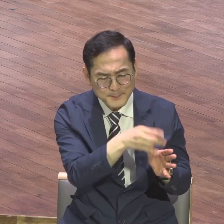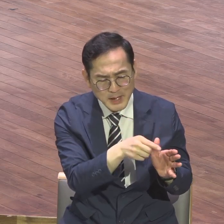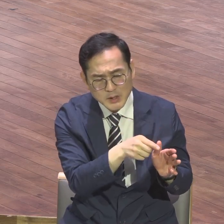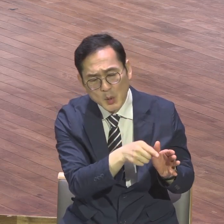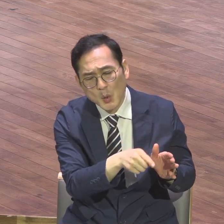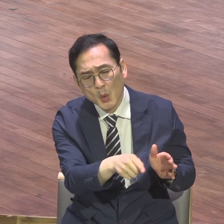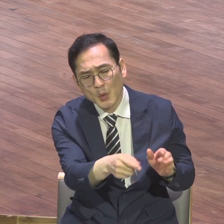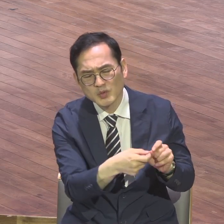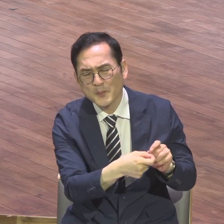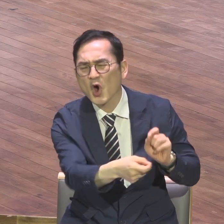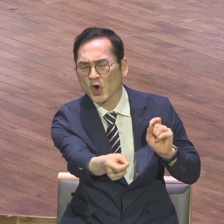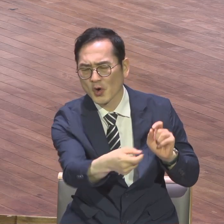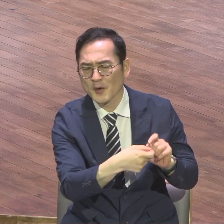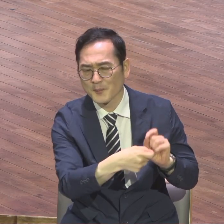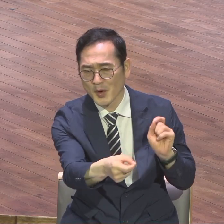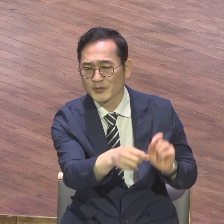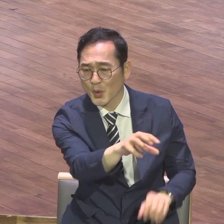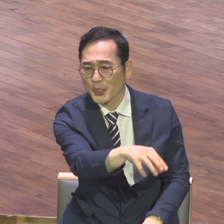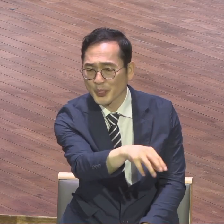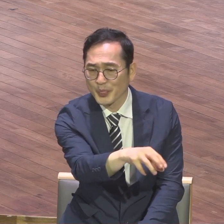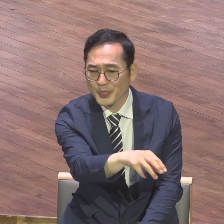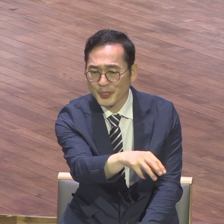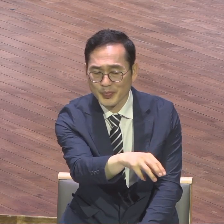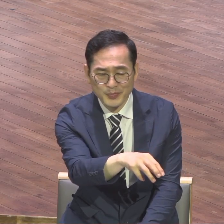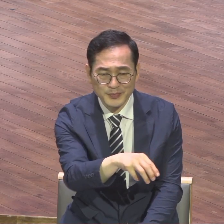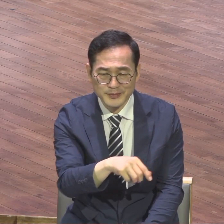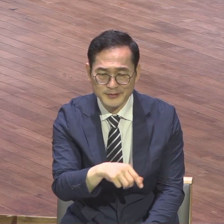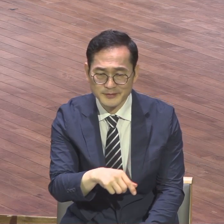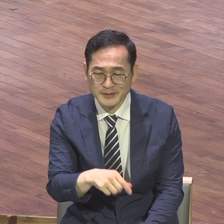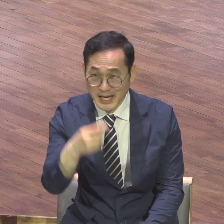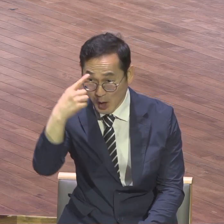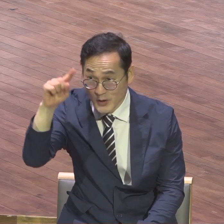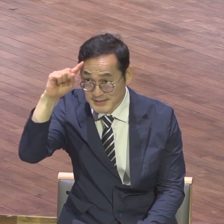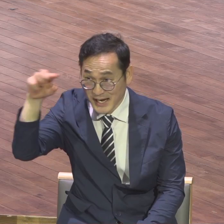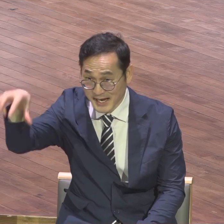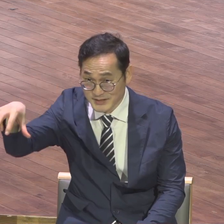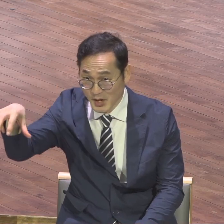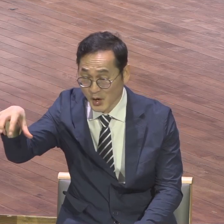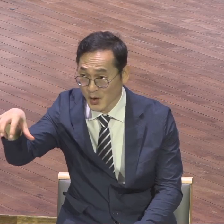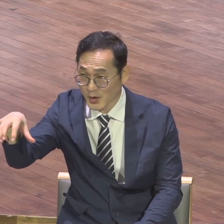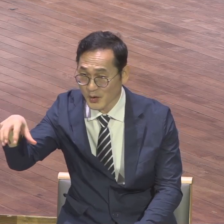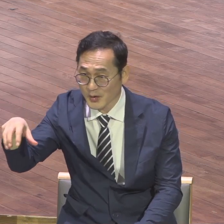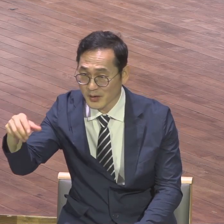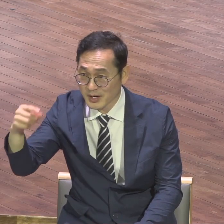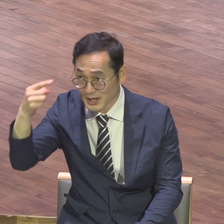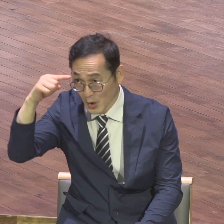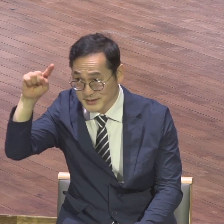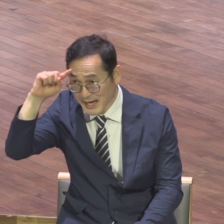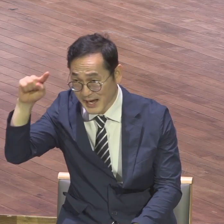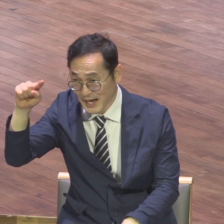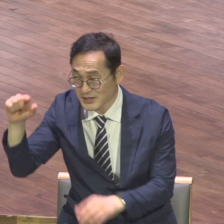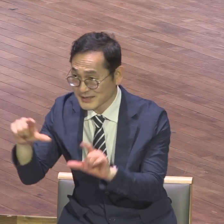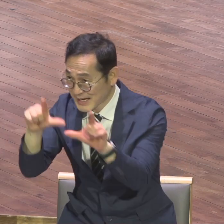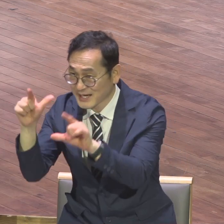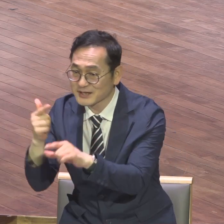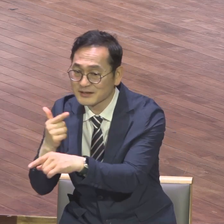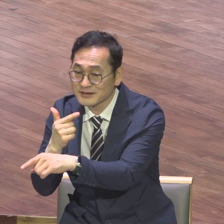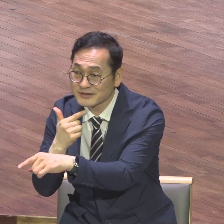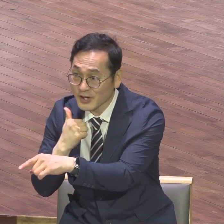많이 떨어져 있어요. 몇 시간 떨어져 있는 그 러시아에서 온 유대인들만 사는 동네가 있어요. 그런